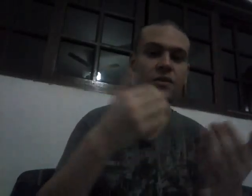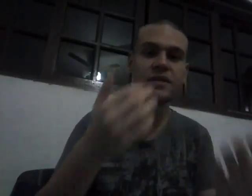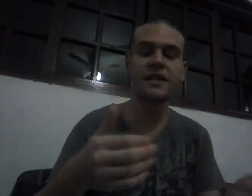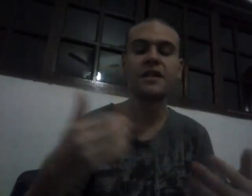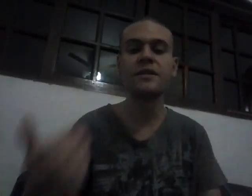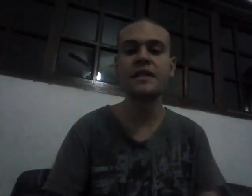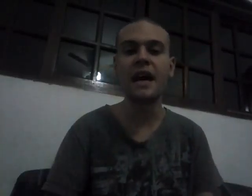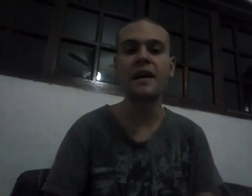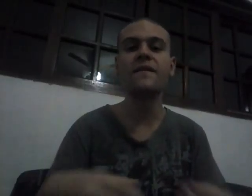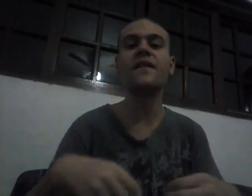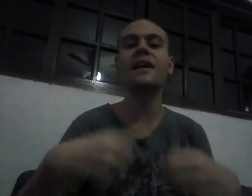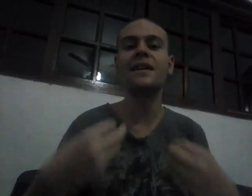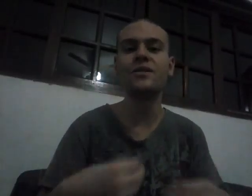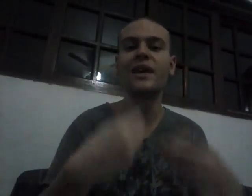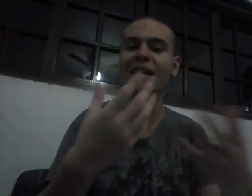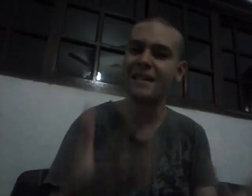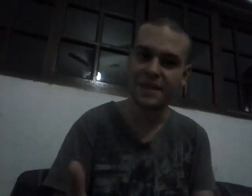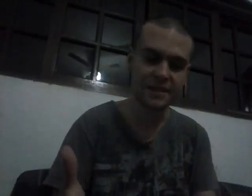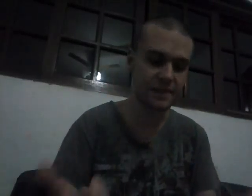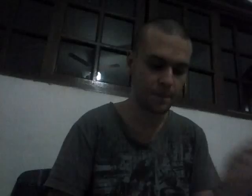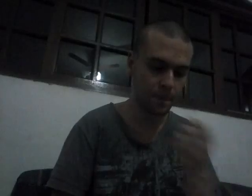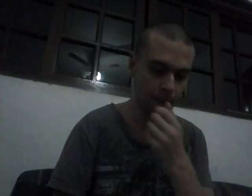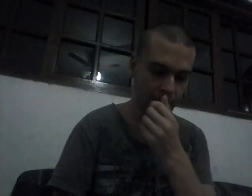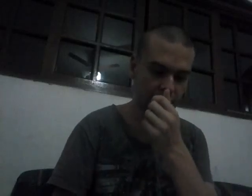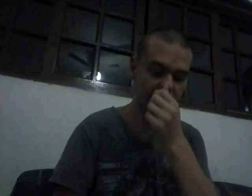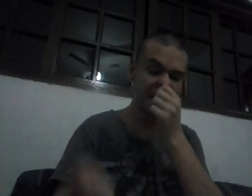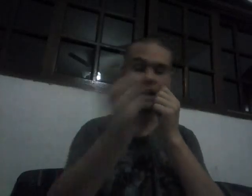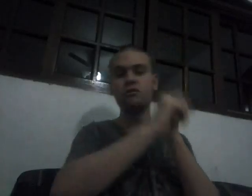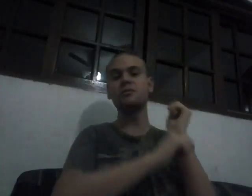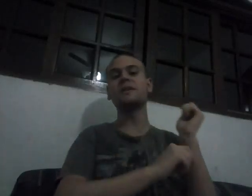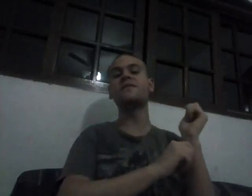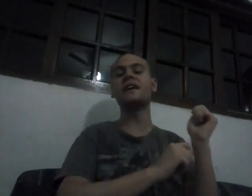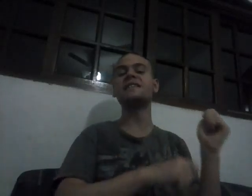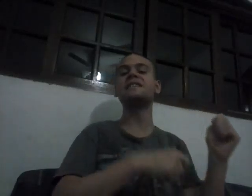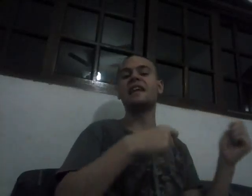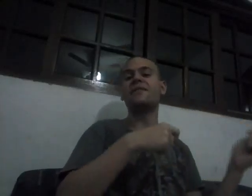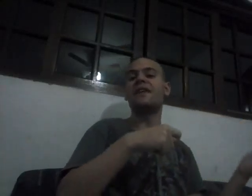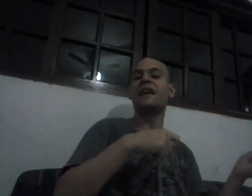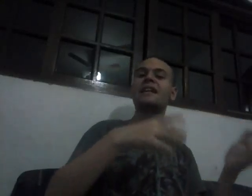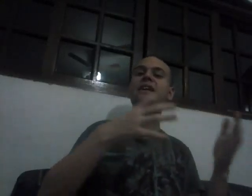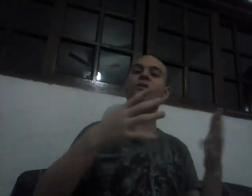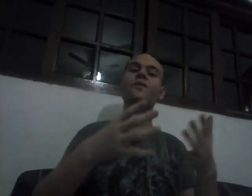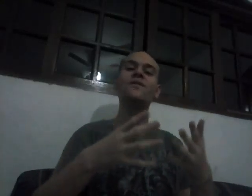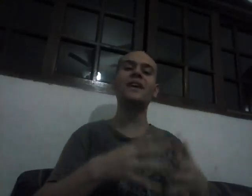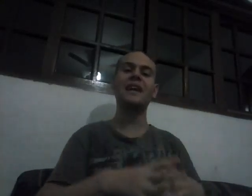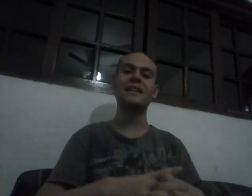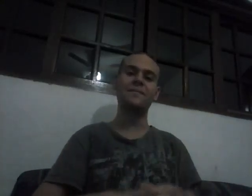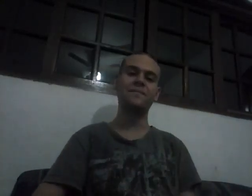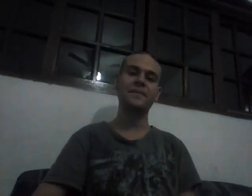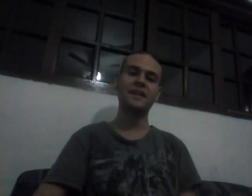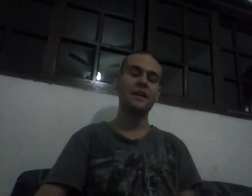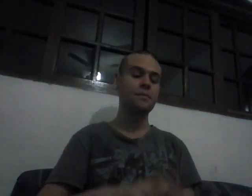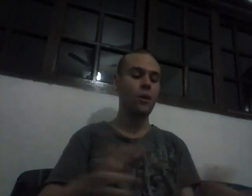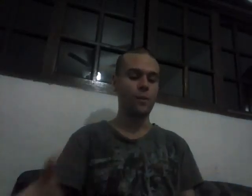você não está falando em Libras. E a última que fala, se ela é falada ou não falada. Bom,